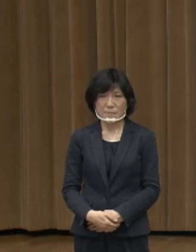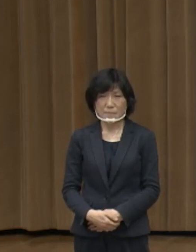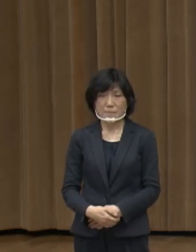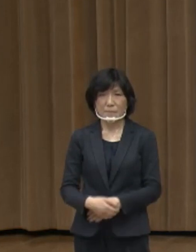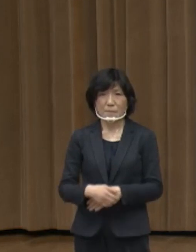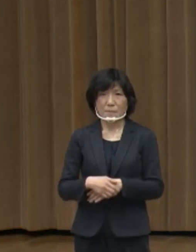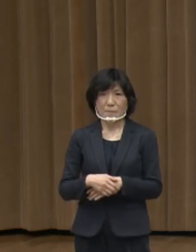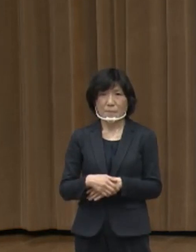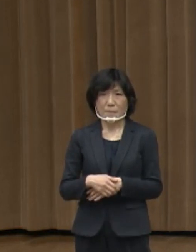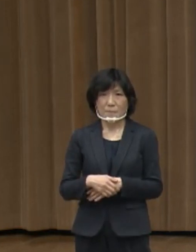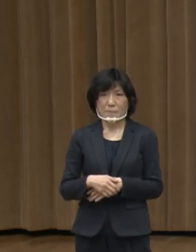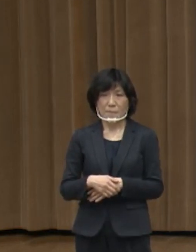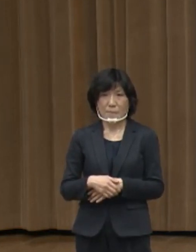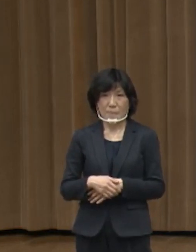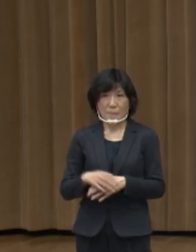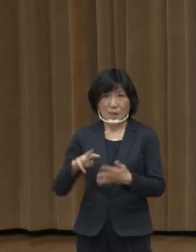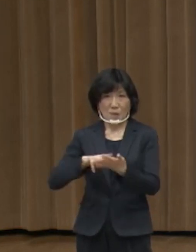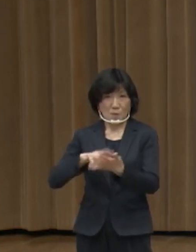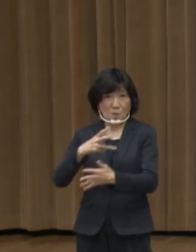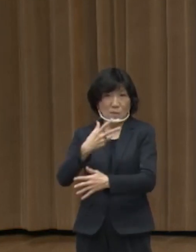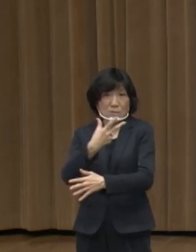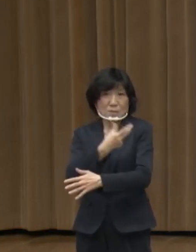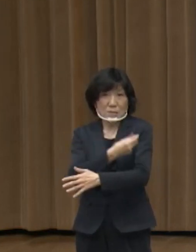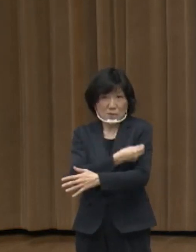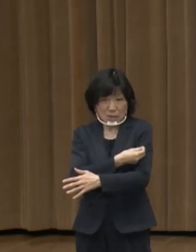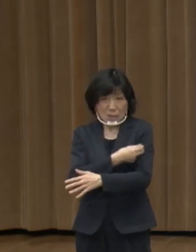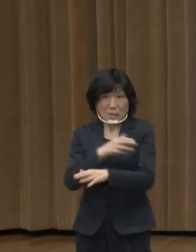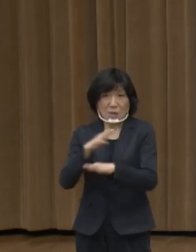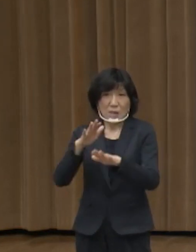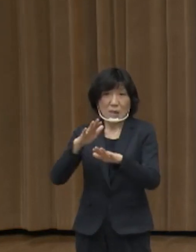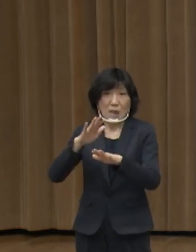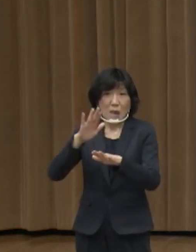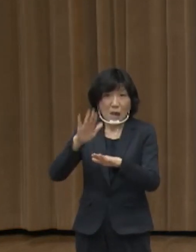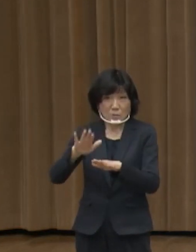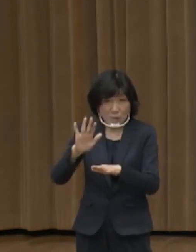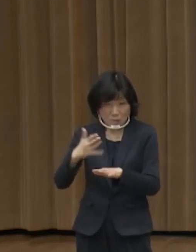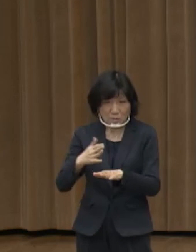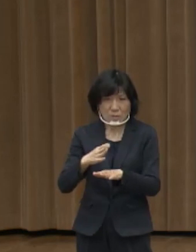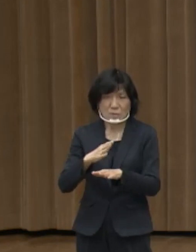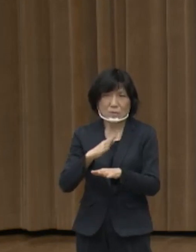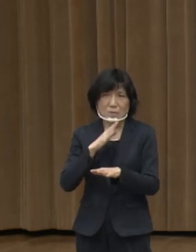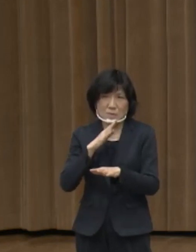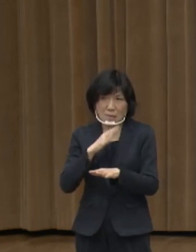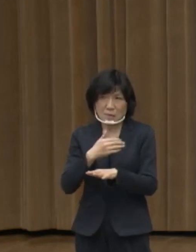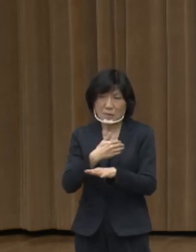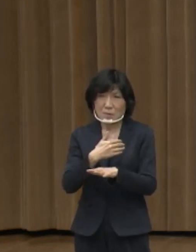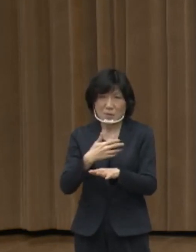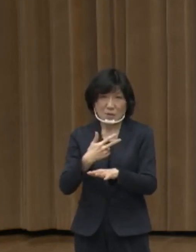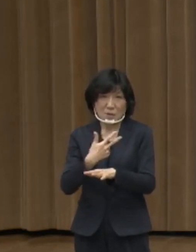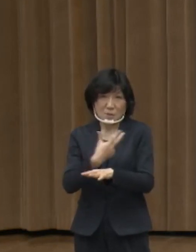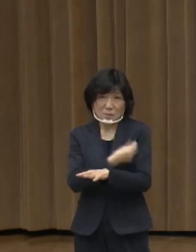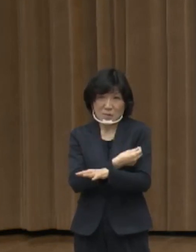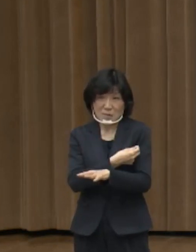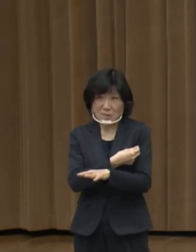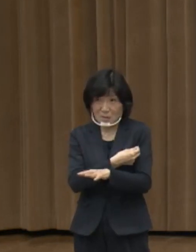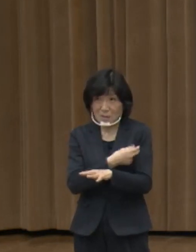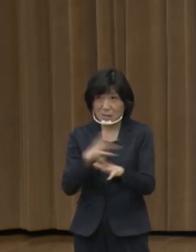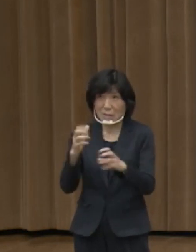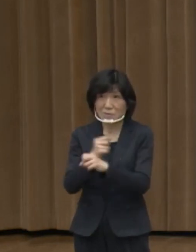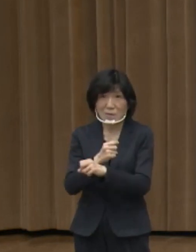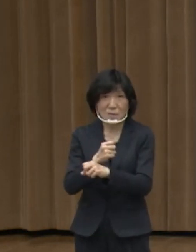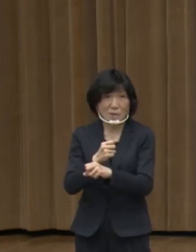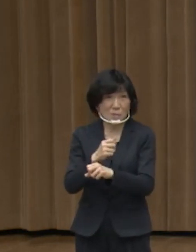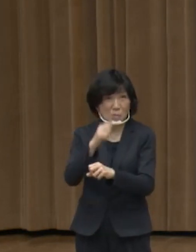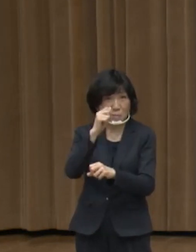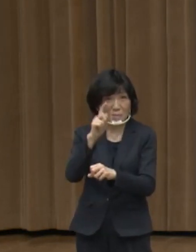ており、ワクチンで結果として未だに撲滅ができたのは結核だっけ、一つだけなんだよ